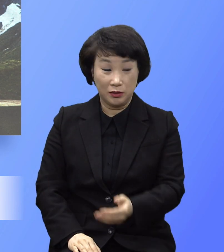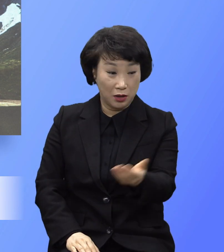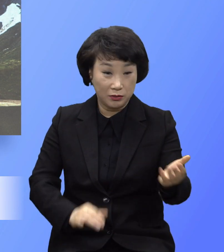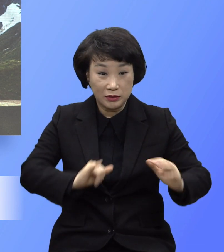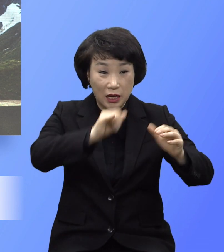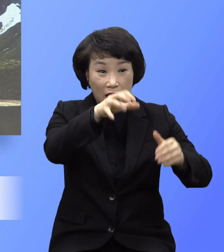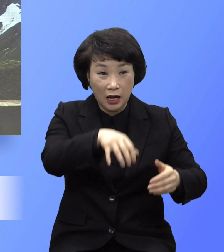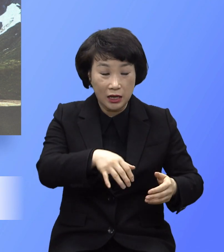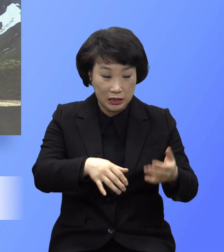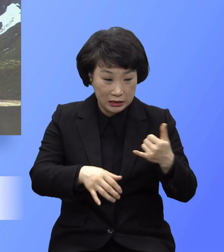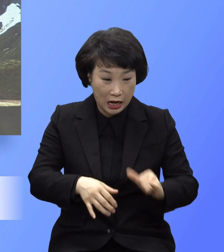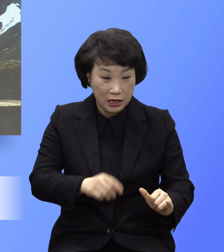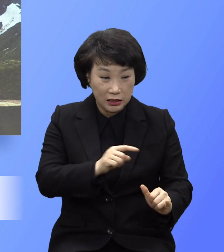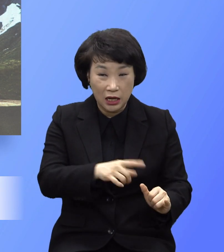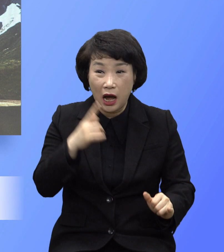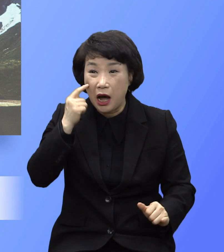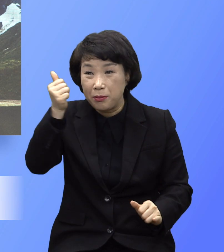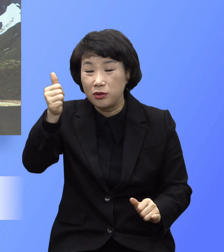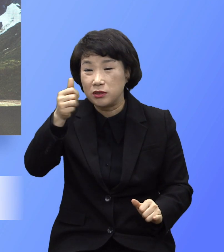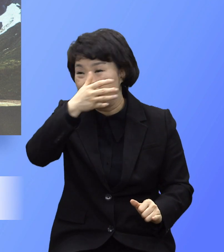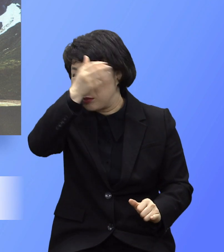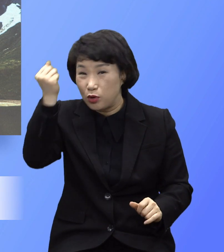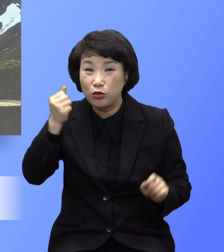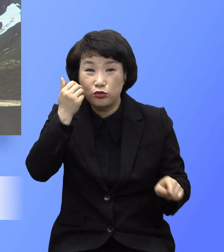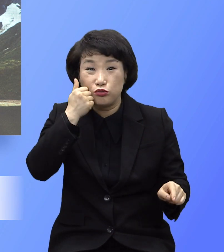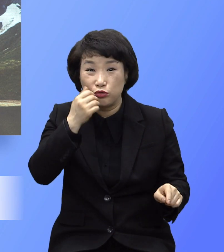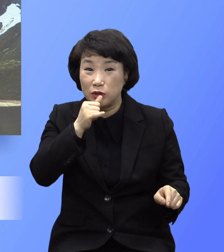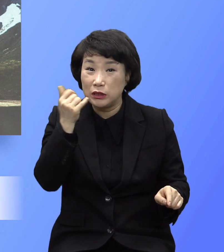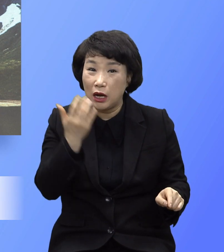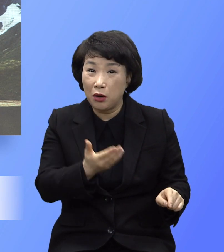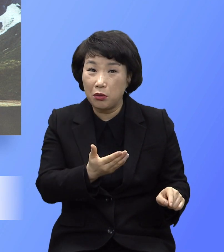세상에서 자식이 지 아버지 모르는 사람이 있거든요.